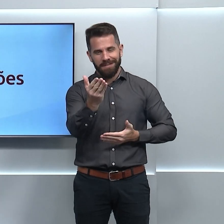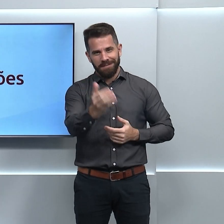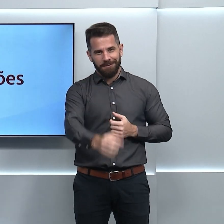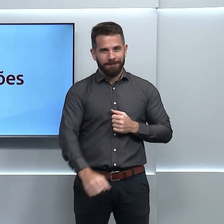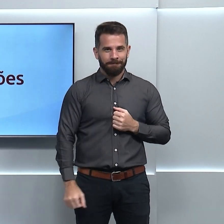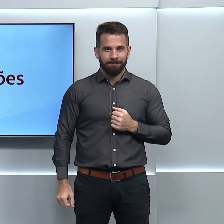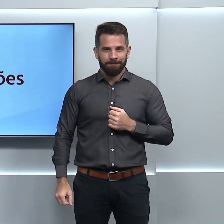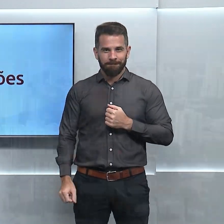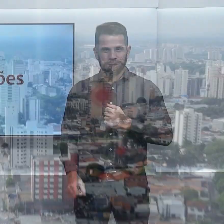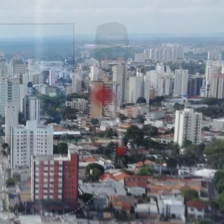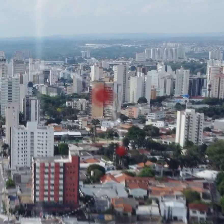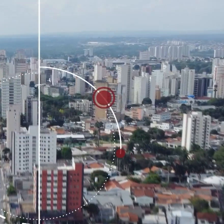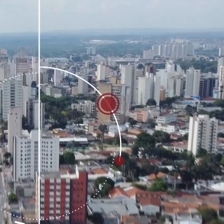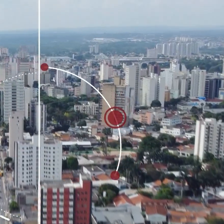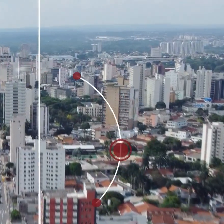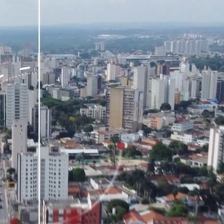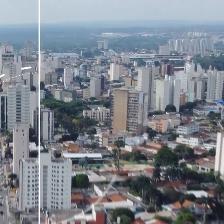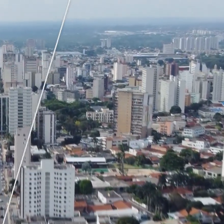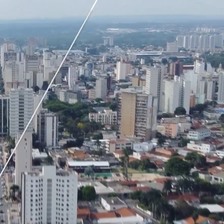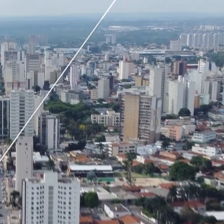ar.